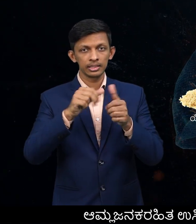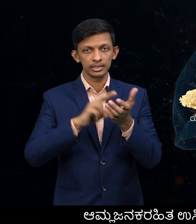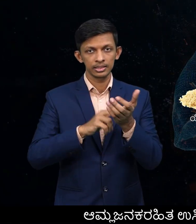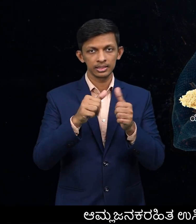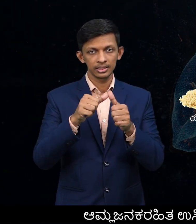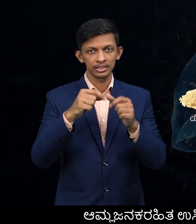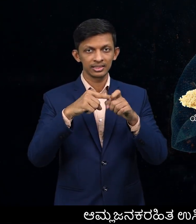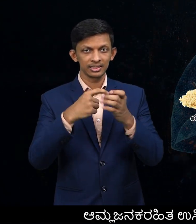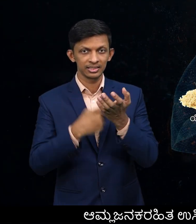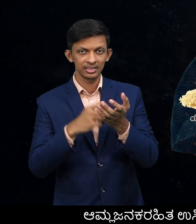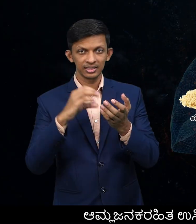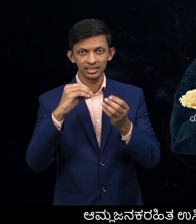ಕರೆಯಲಾಗುತ್ತದೆ.